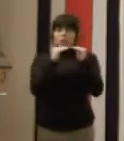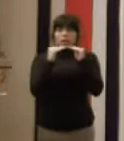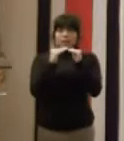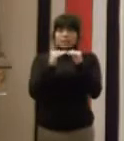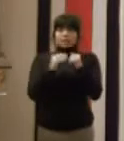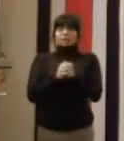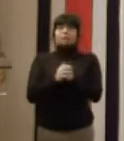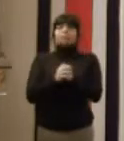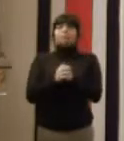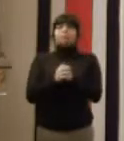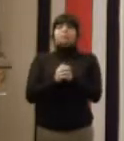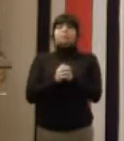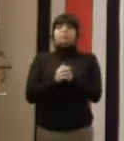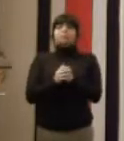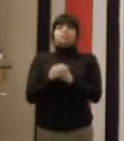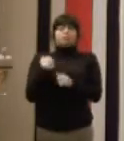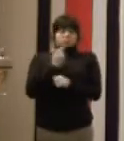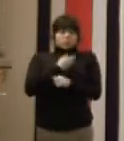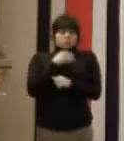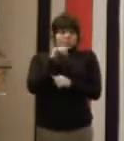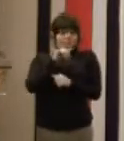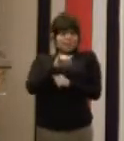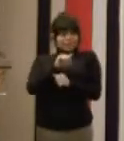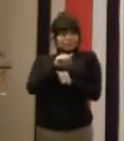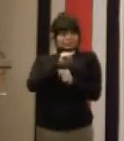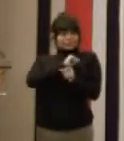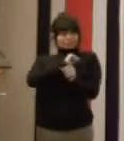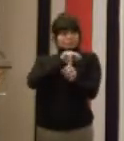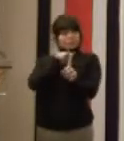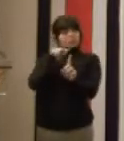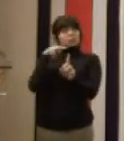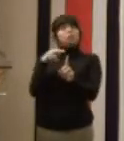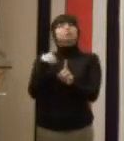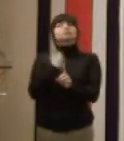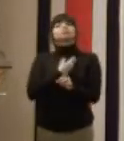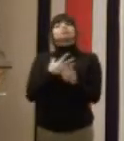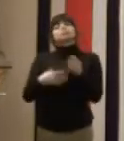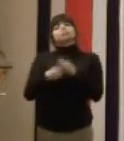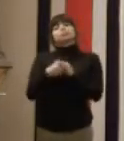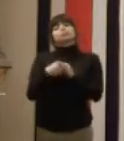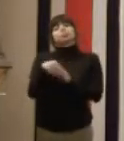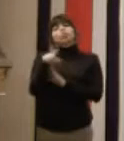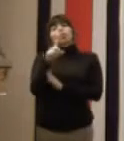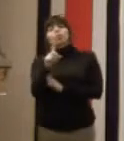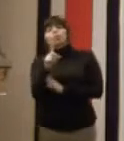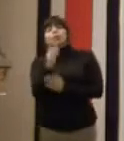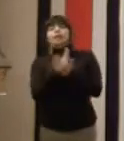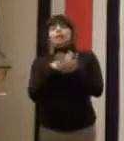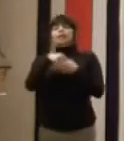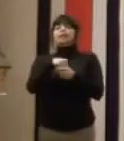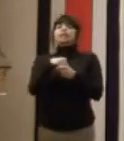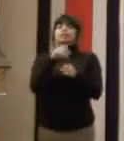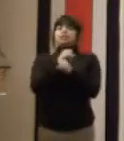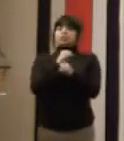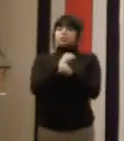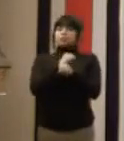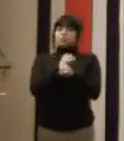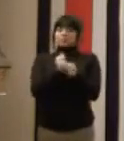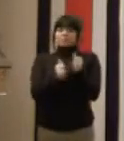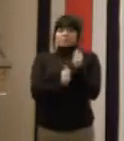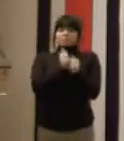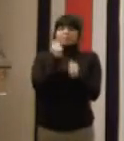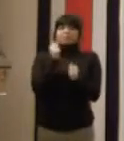la equidad. Y somos, en ese aspecto, unas de las instituciones que